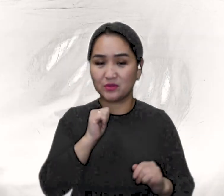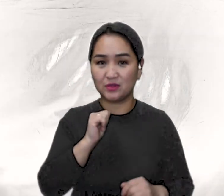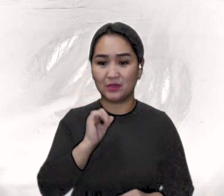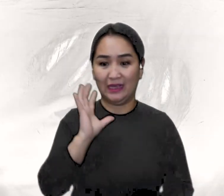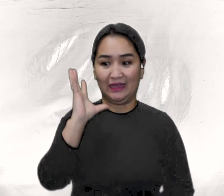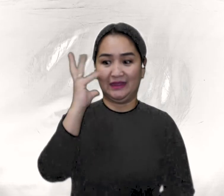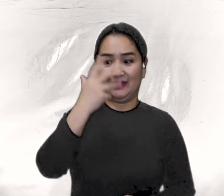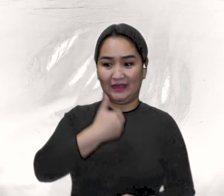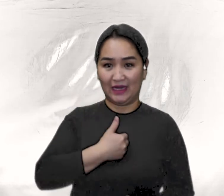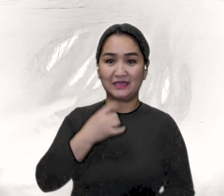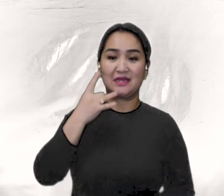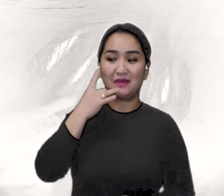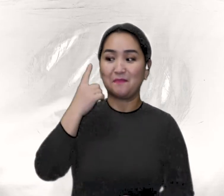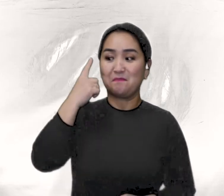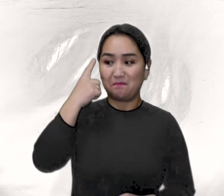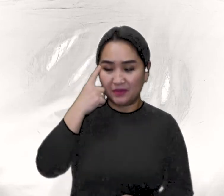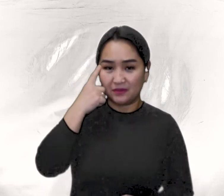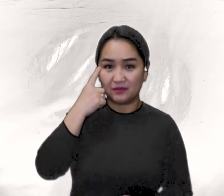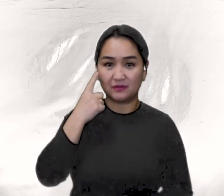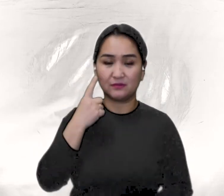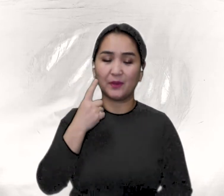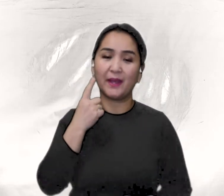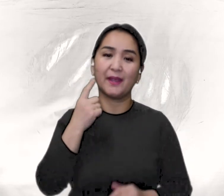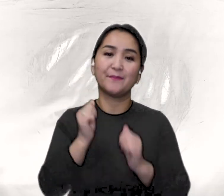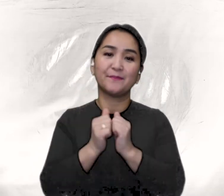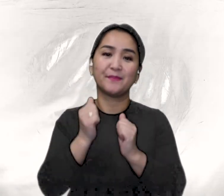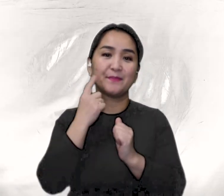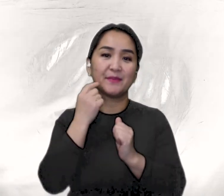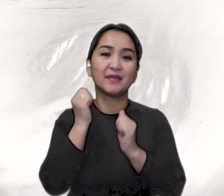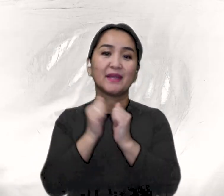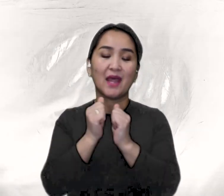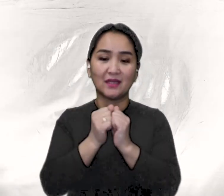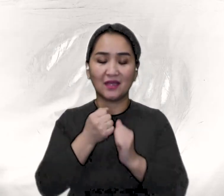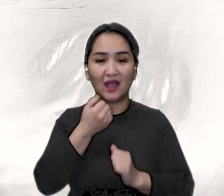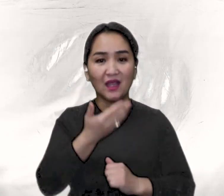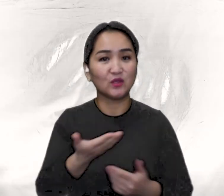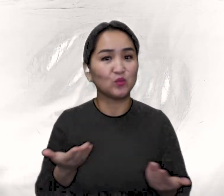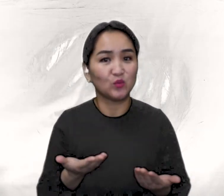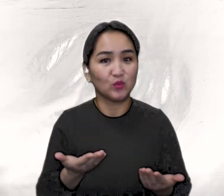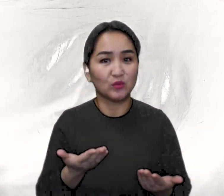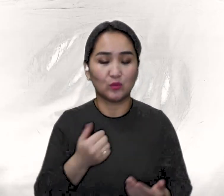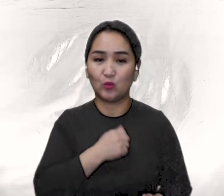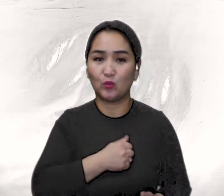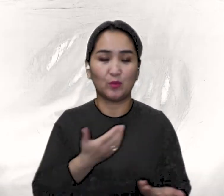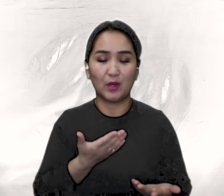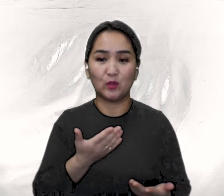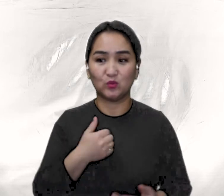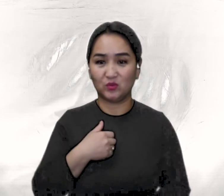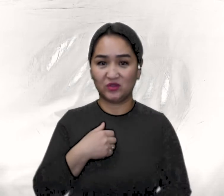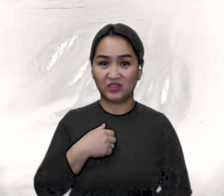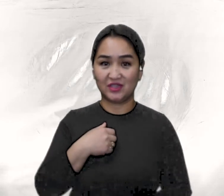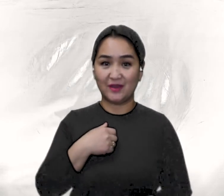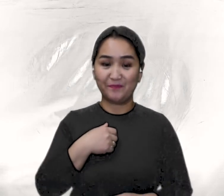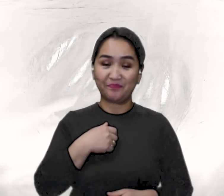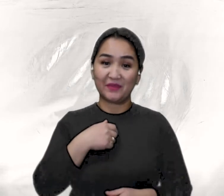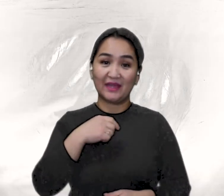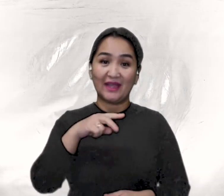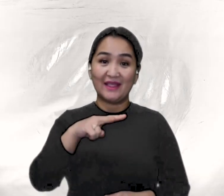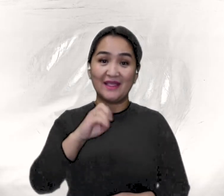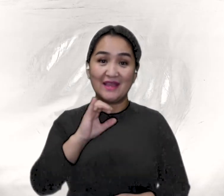те аа ингэж хэлж байна. Эсвэл бол мэдсэрэж энэ лесбиан гэд хэлчихвэл бас болохгүй. Одоо